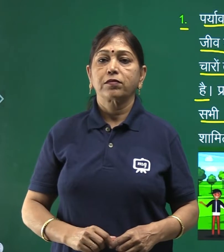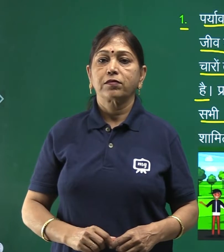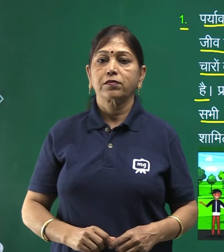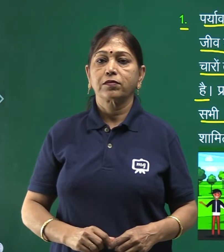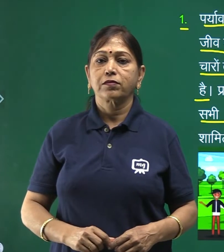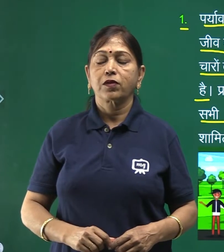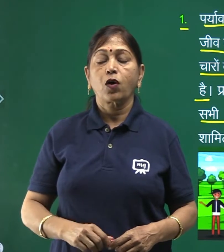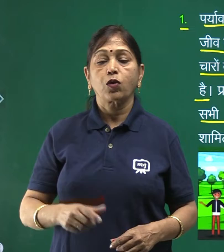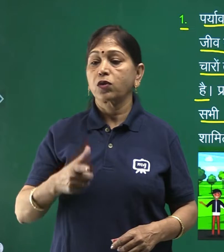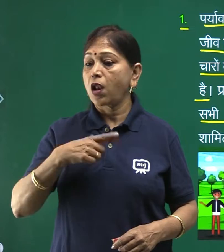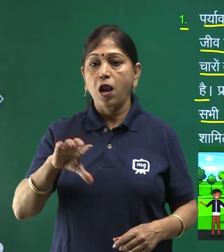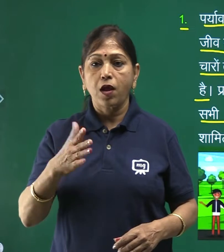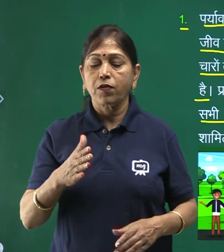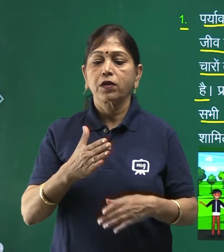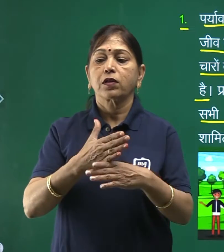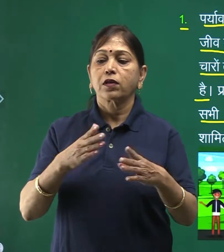और निर्जीव